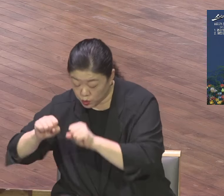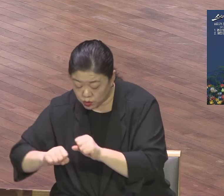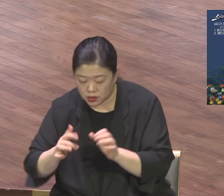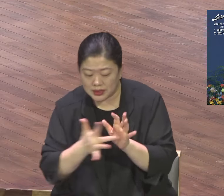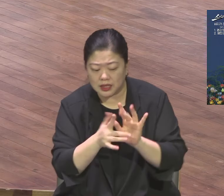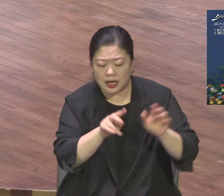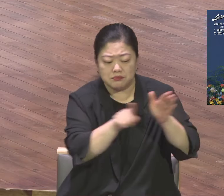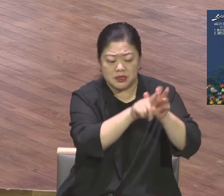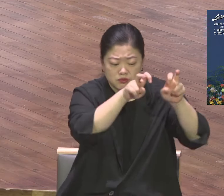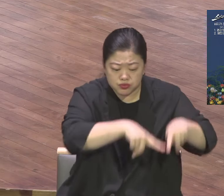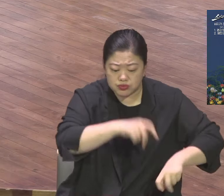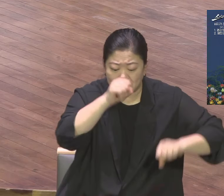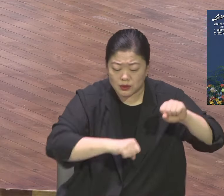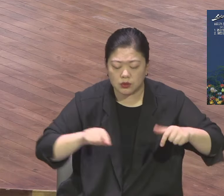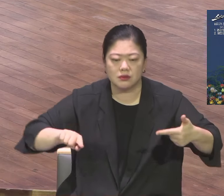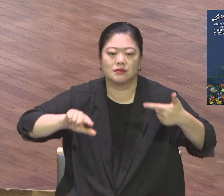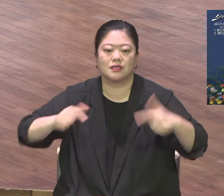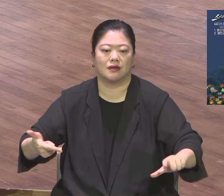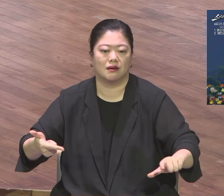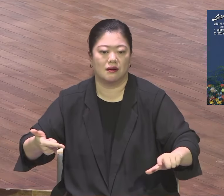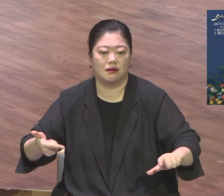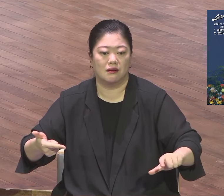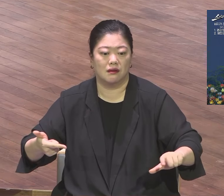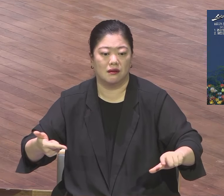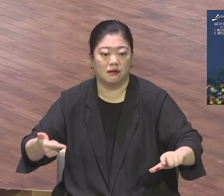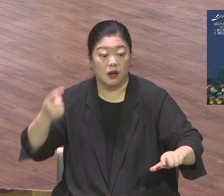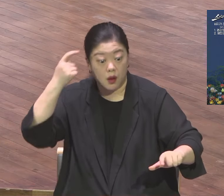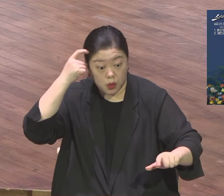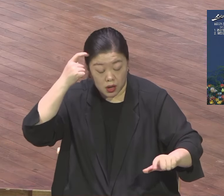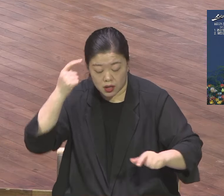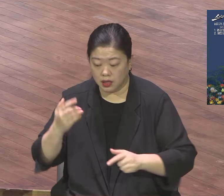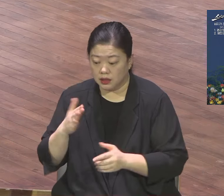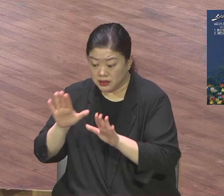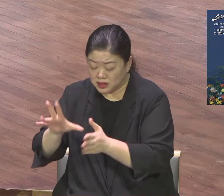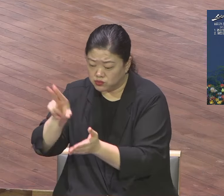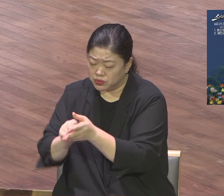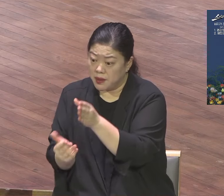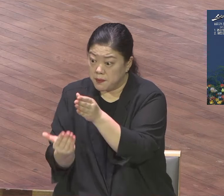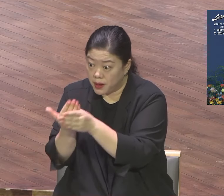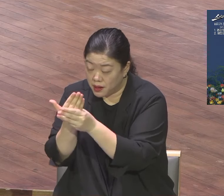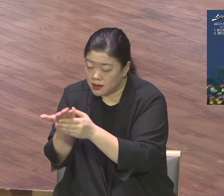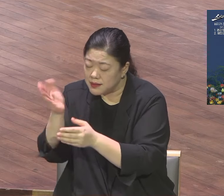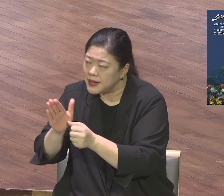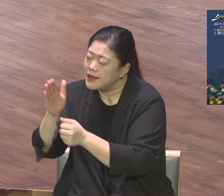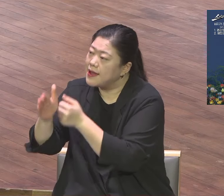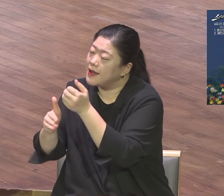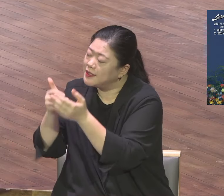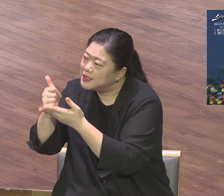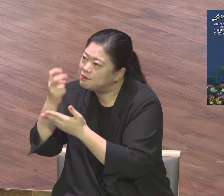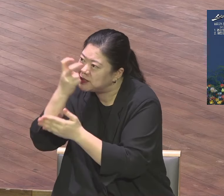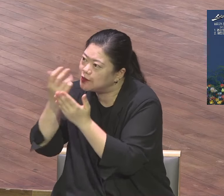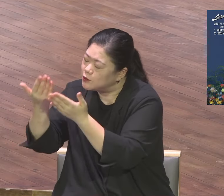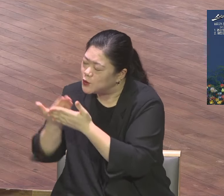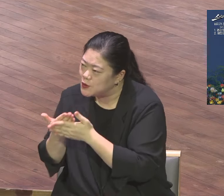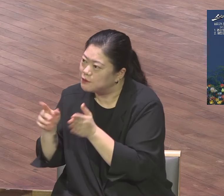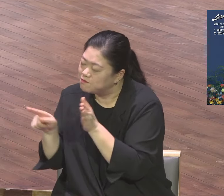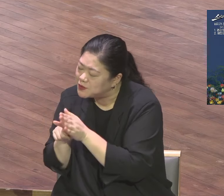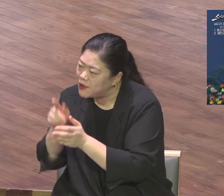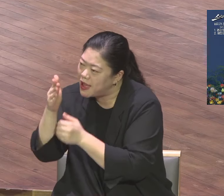보호를 체험하는 삶이, 하나님의 완벽한 인도와 보호를 체험하는 삶이 평탄한 삶이에요.